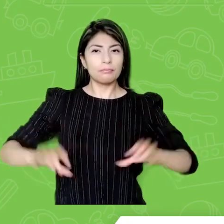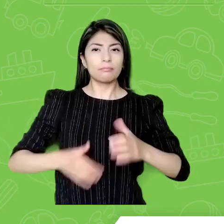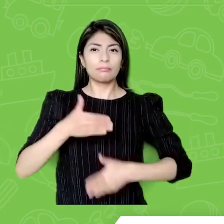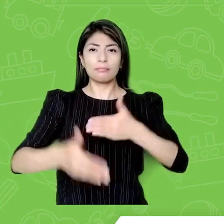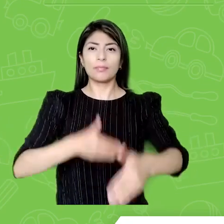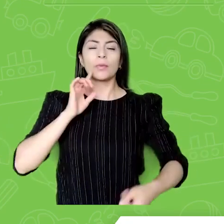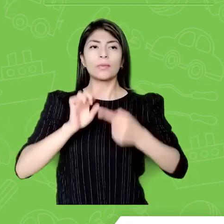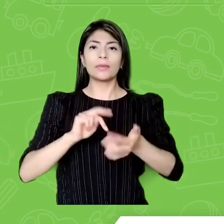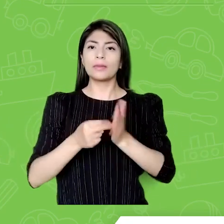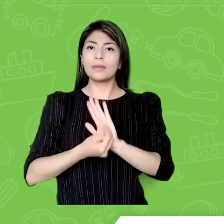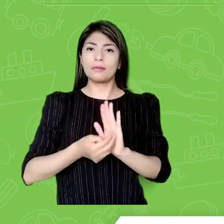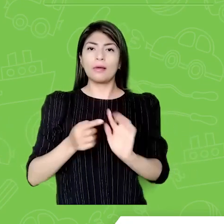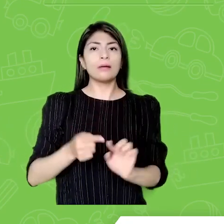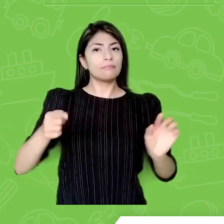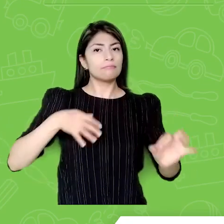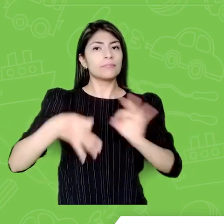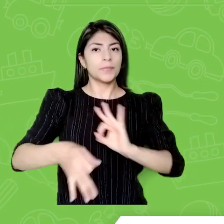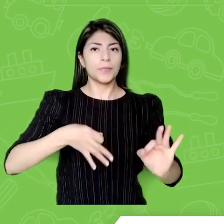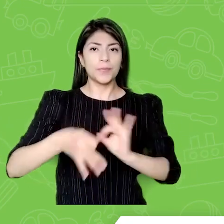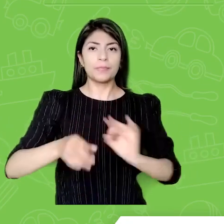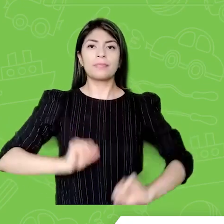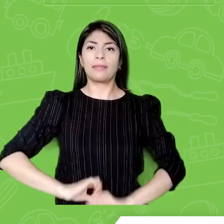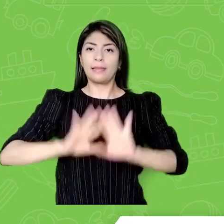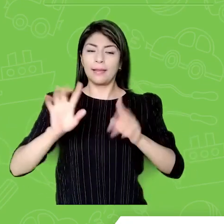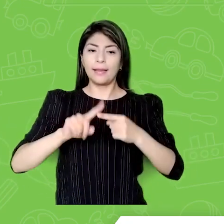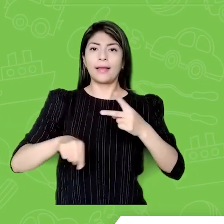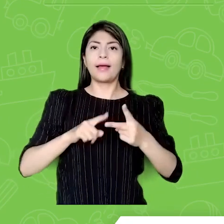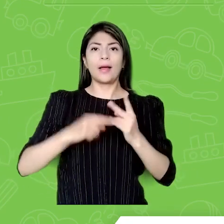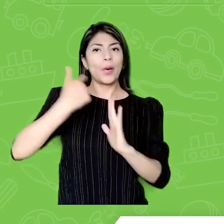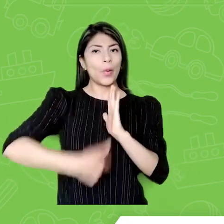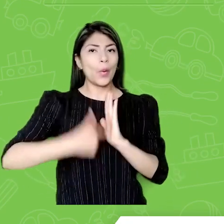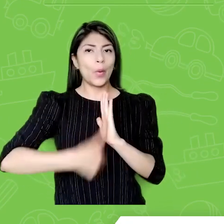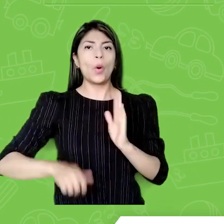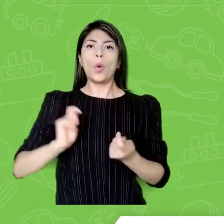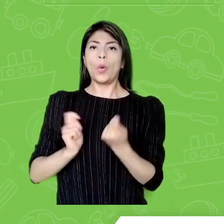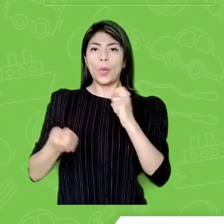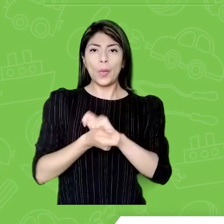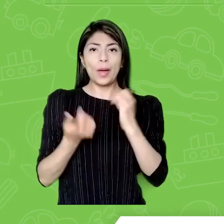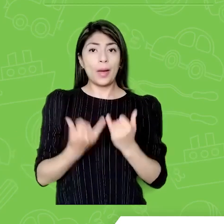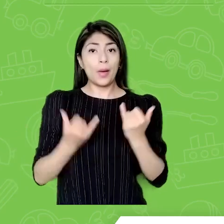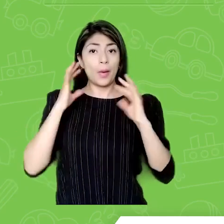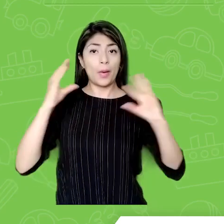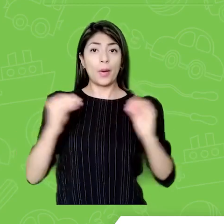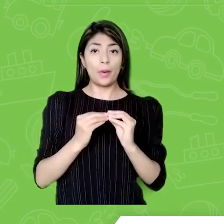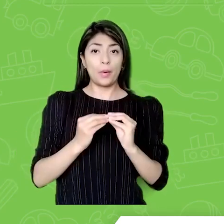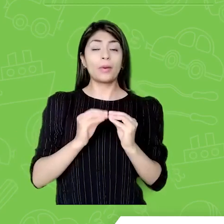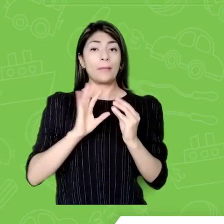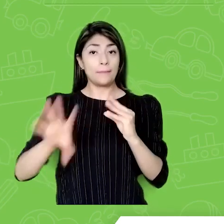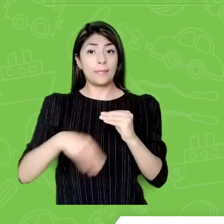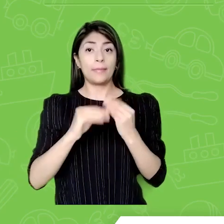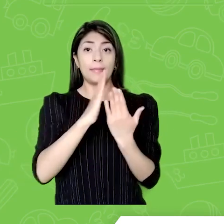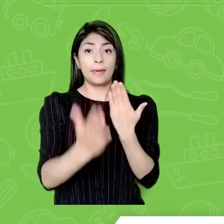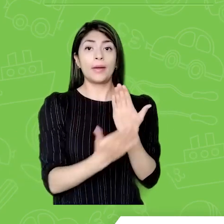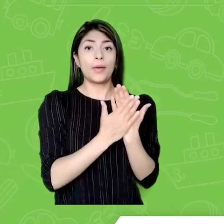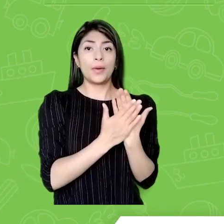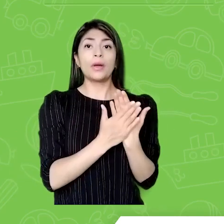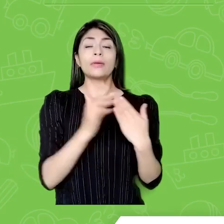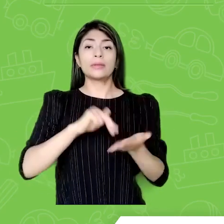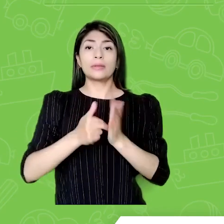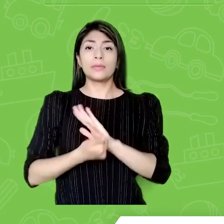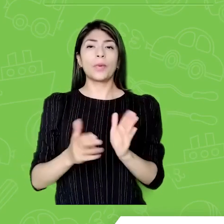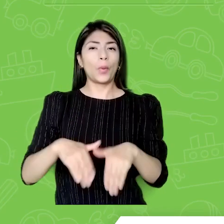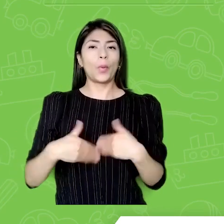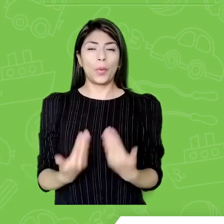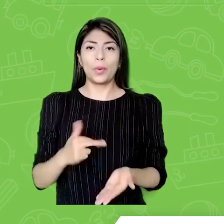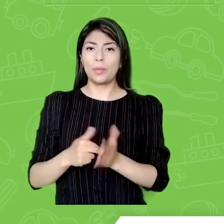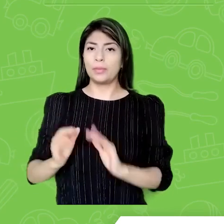realicen aclaraciones, correcciones, adiciones y o modificaciones al presente acuerdo y o su anexo, serán suscritos únicamente